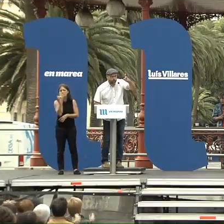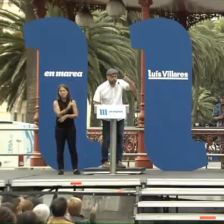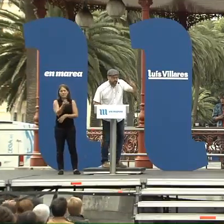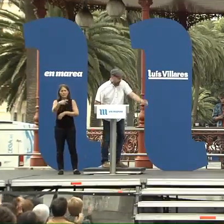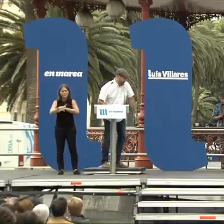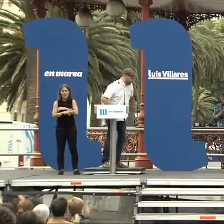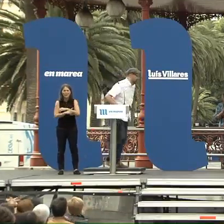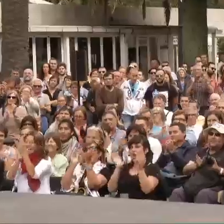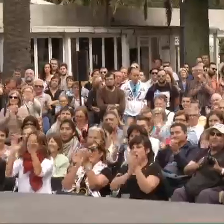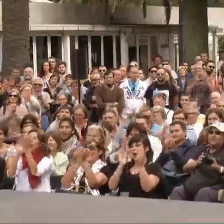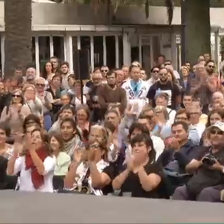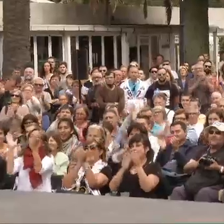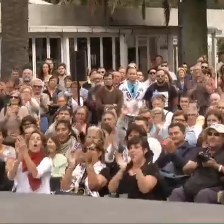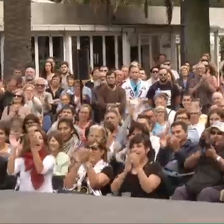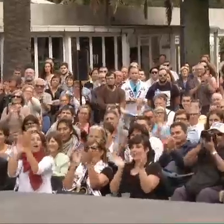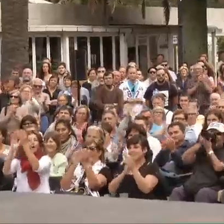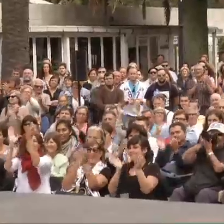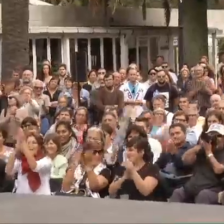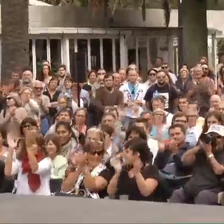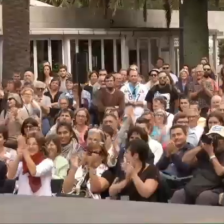alcalde, con Xulio Ferreiro.